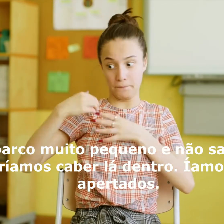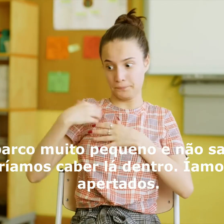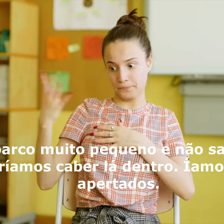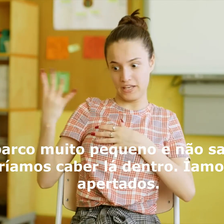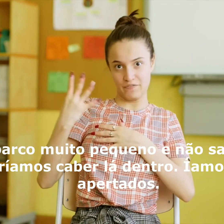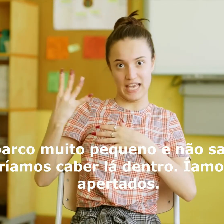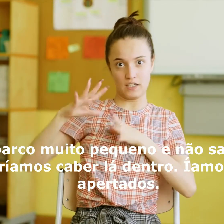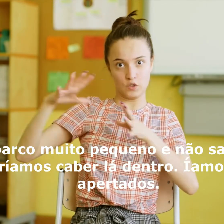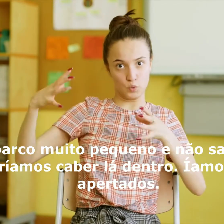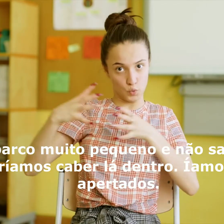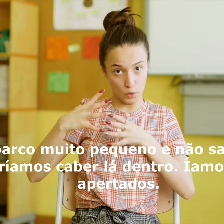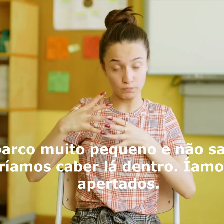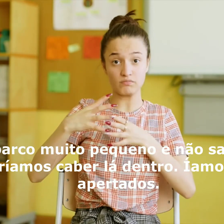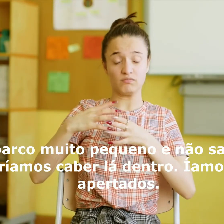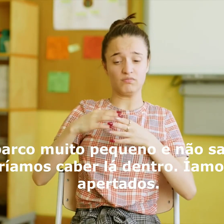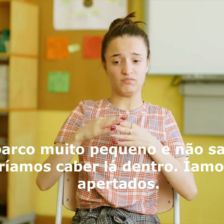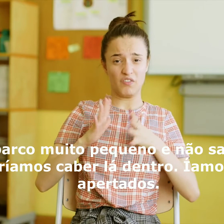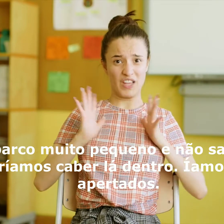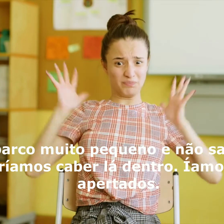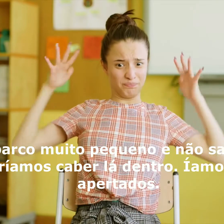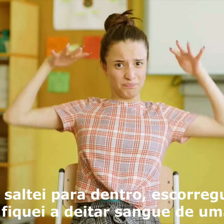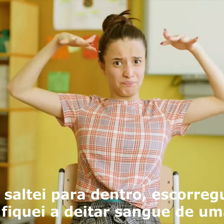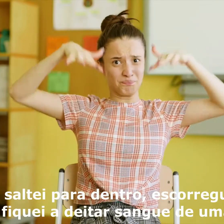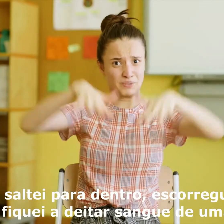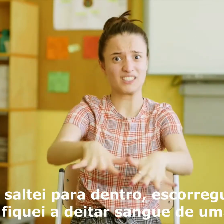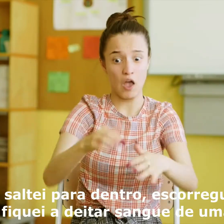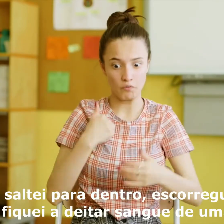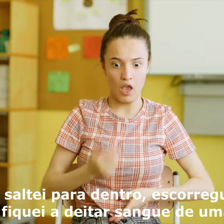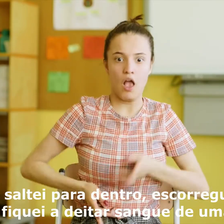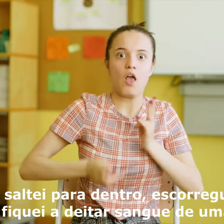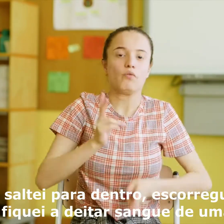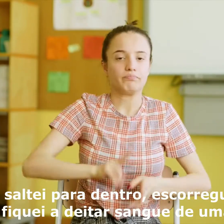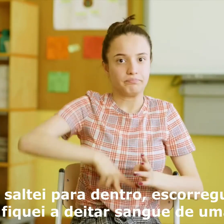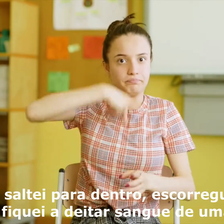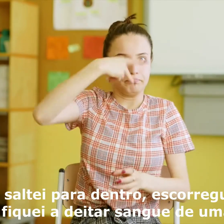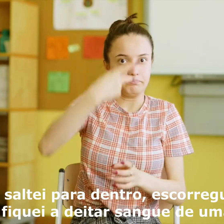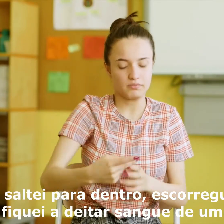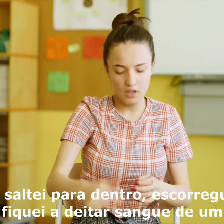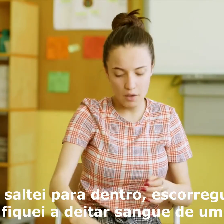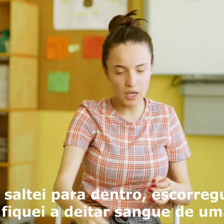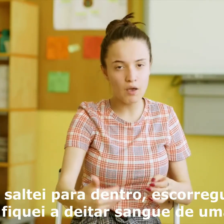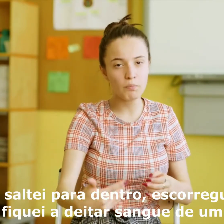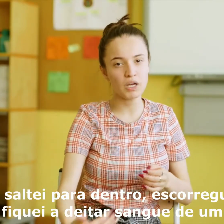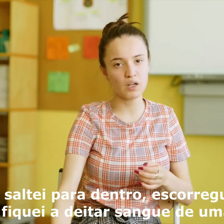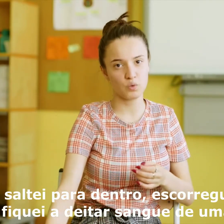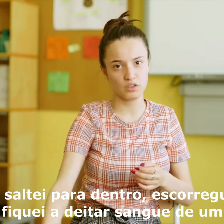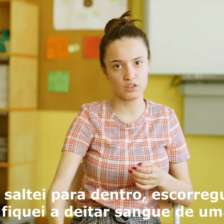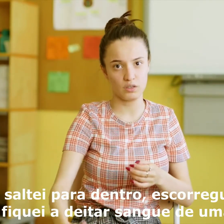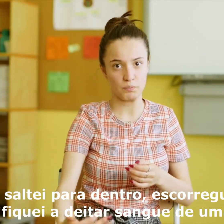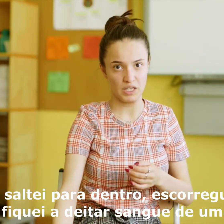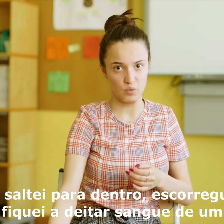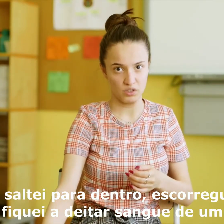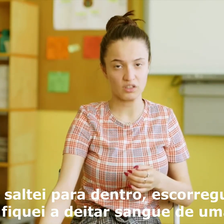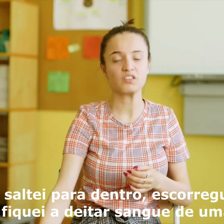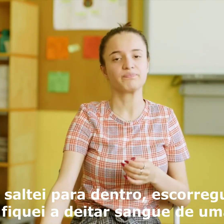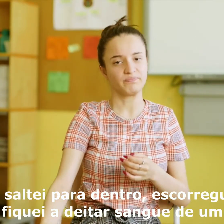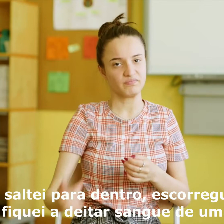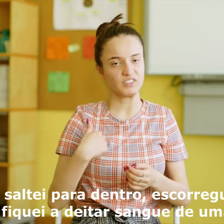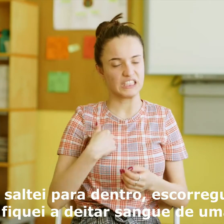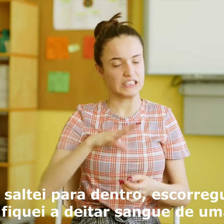nós todos íamos caber lá dentro. Houve uma altura quando eu saltei que me magoei numa perna e